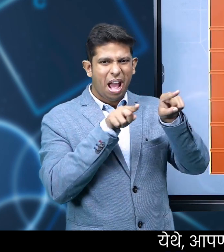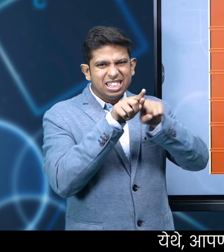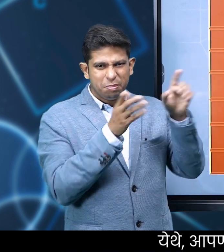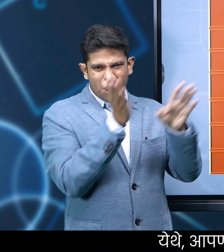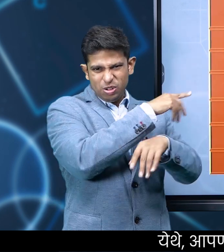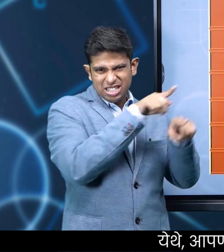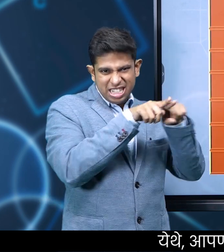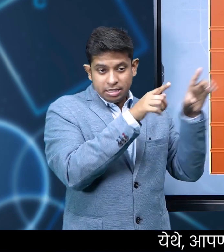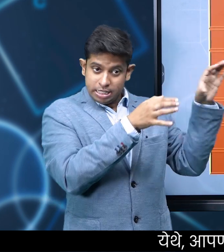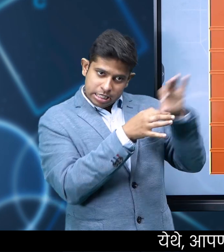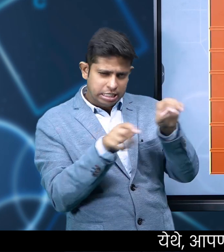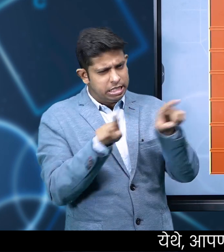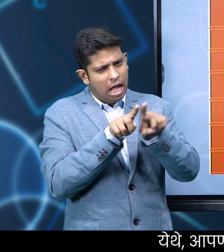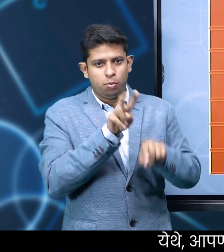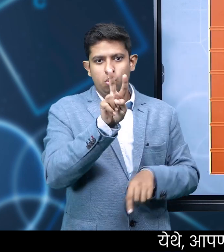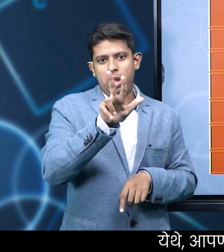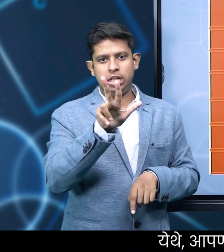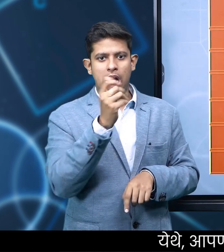28 क्रमांकाचेच उदाहरण घेऊ.